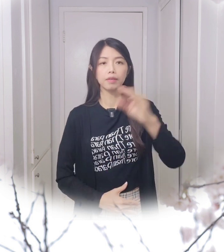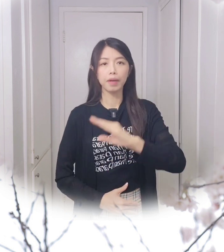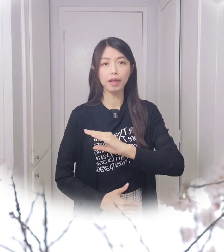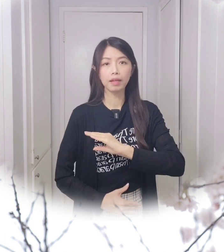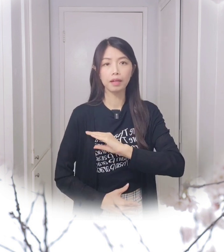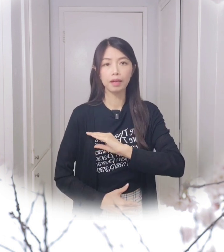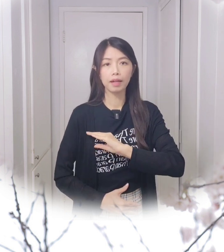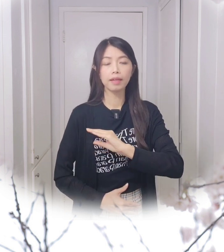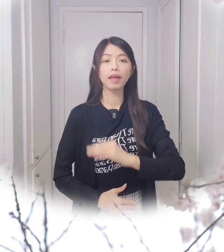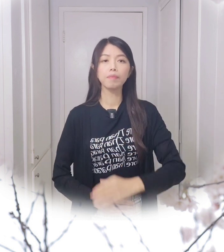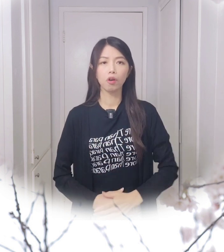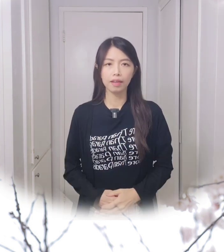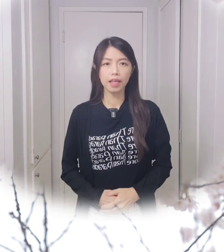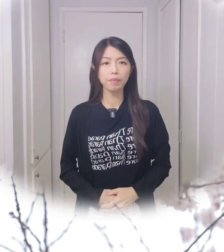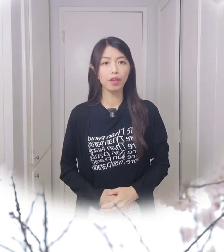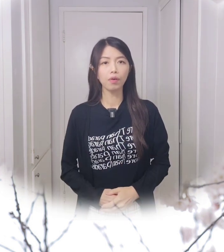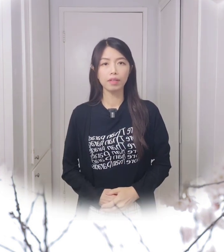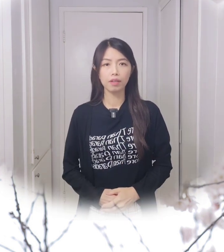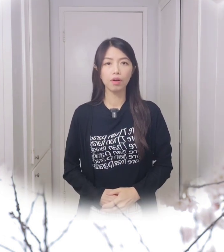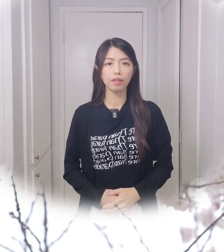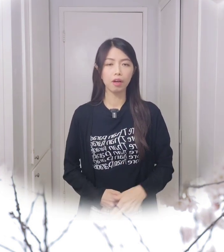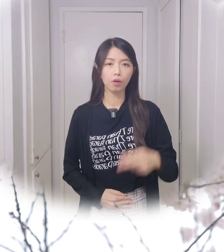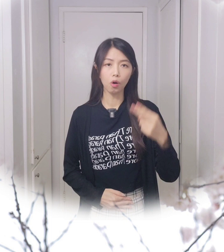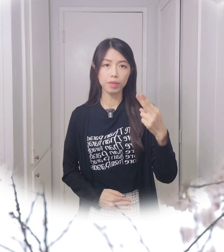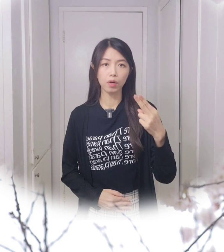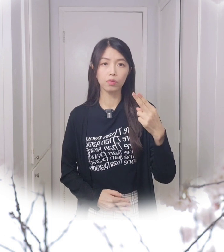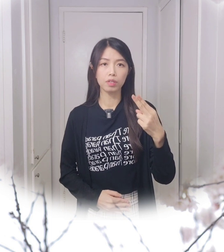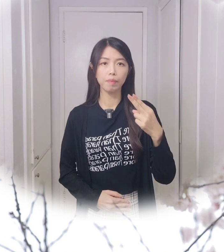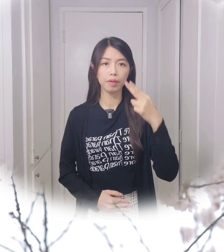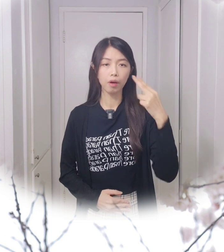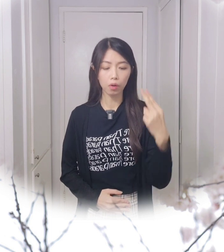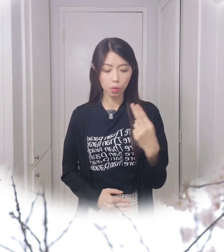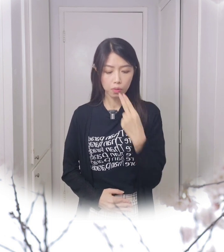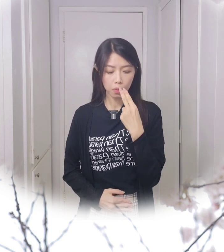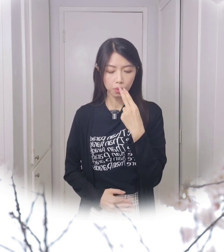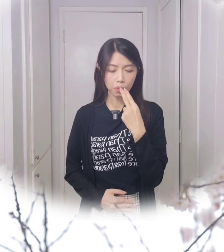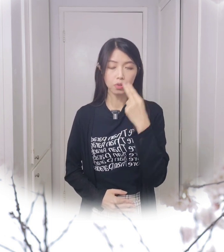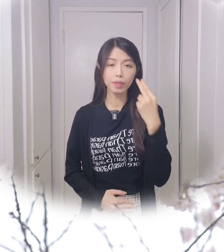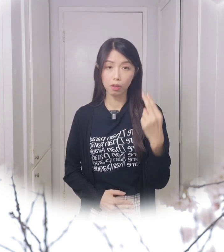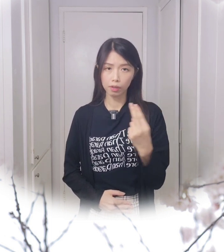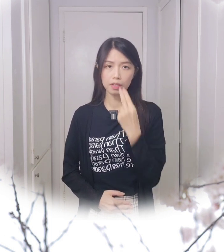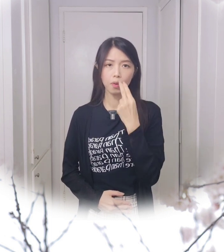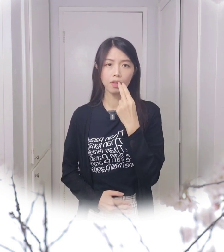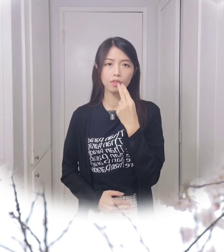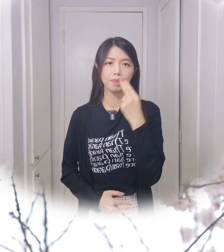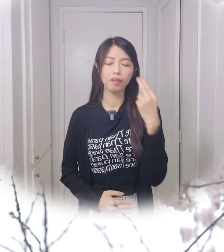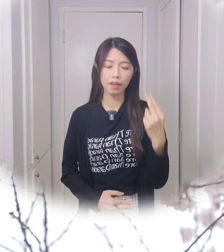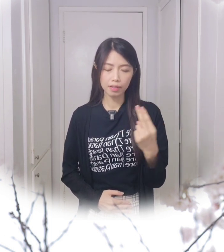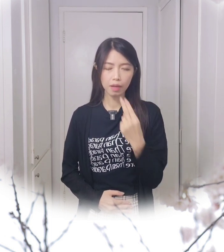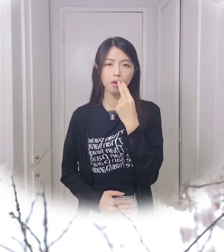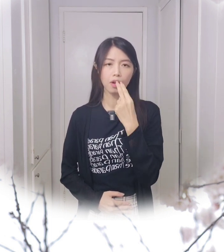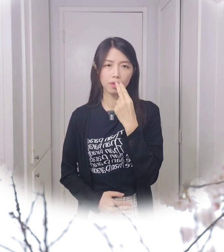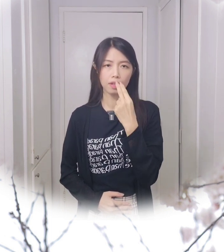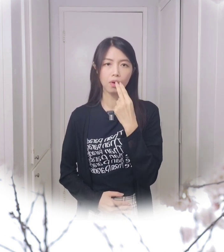그 이름의 생명이 생명이라고 한 뜻의 수어는요. 검자구 중지만 펴서 코 쪽으로 손이 들어가듯이 표현해 주시면